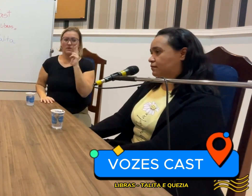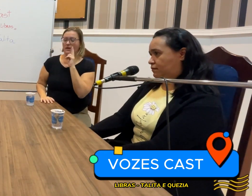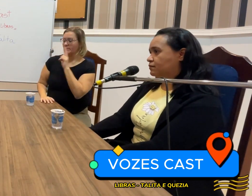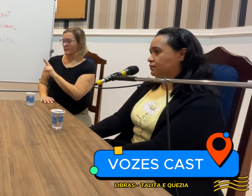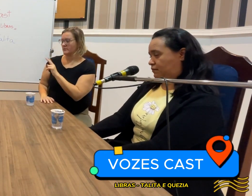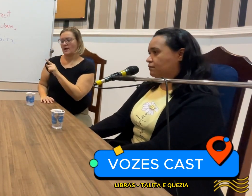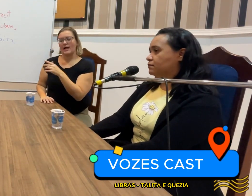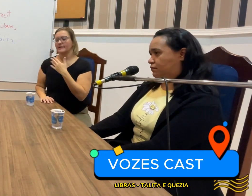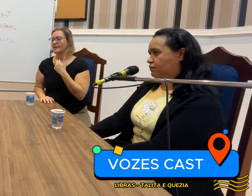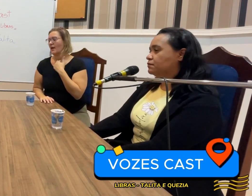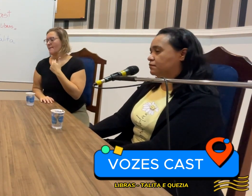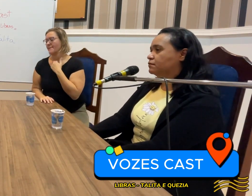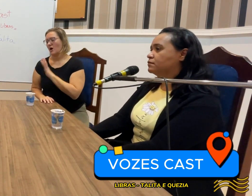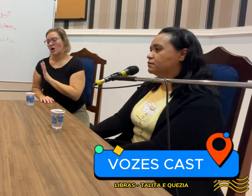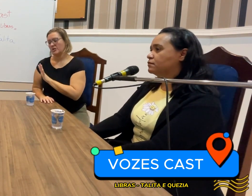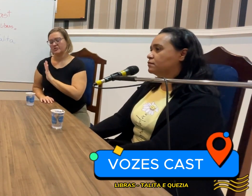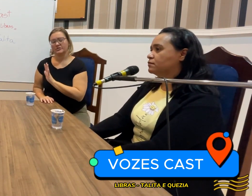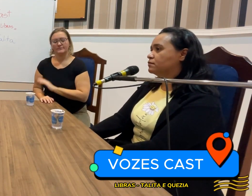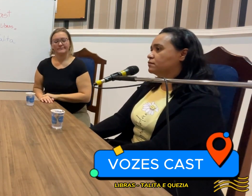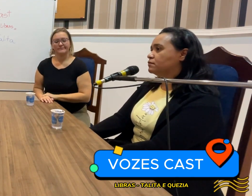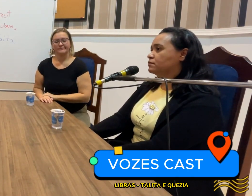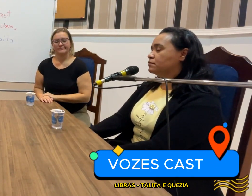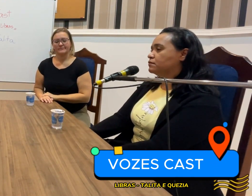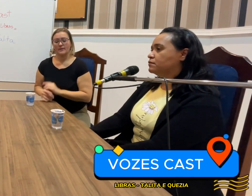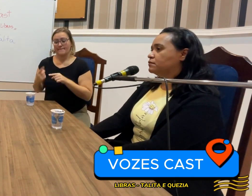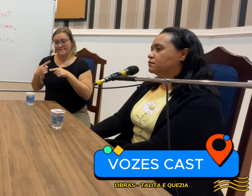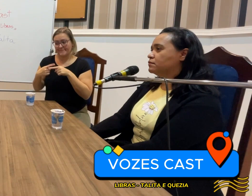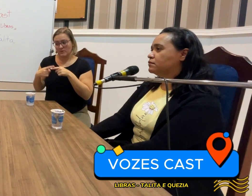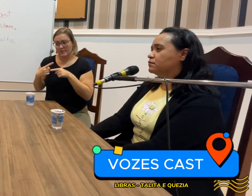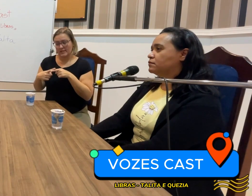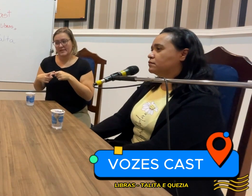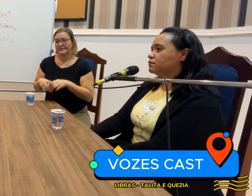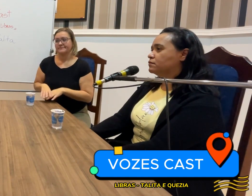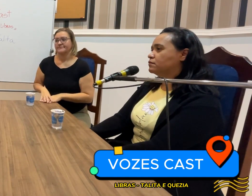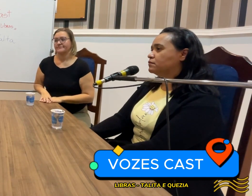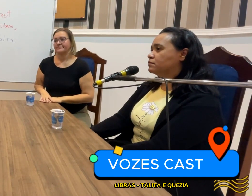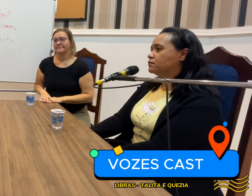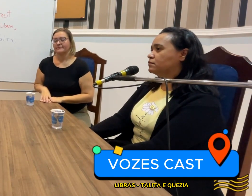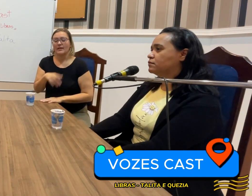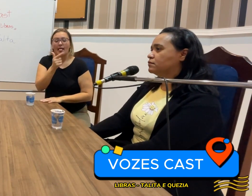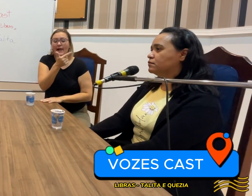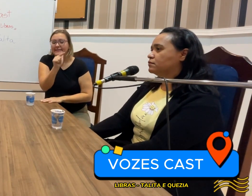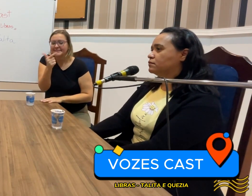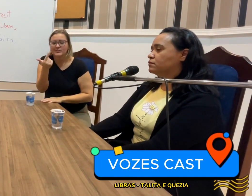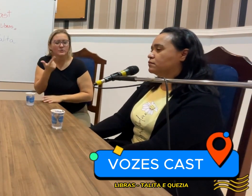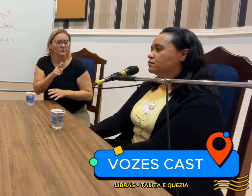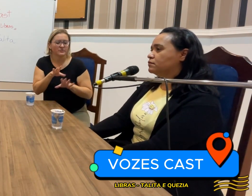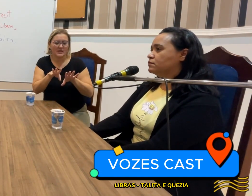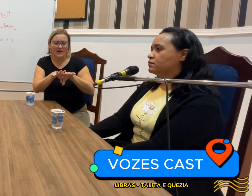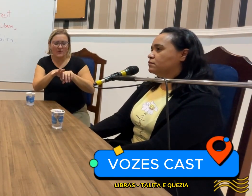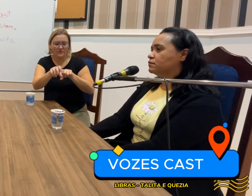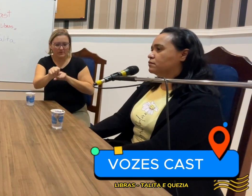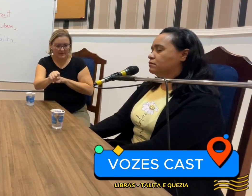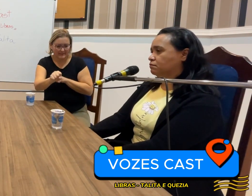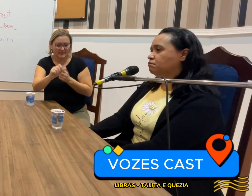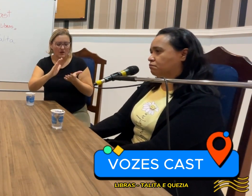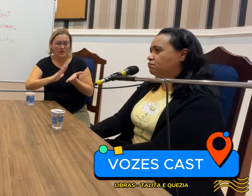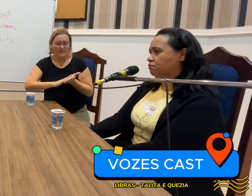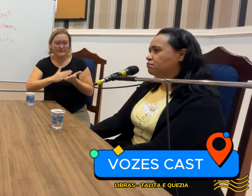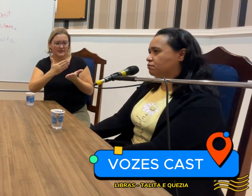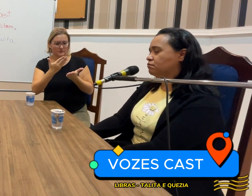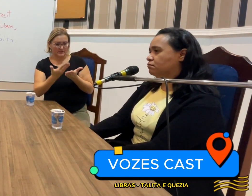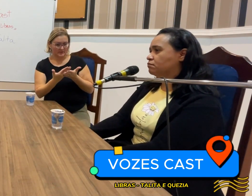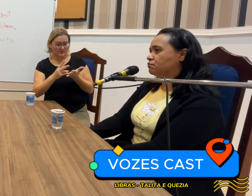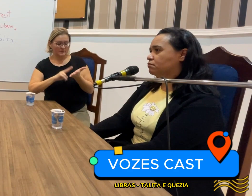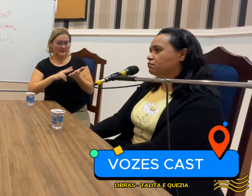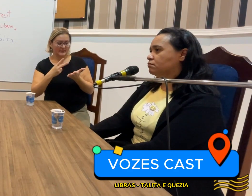poderia fazer o trabalho porque ela não tinha a formação em intérprete,